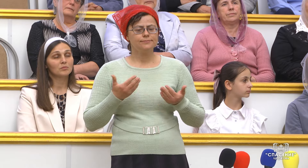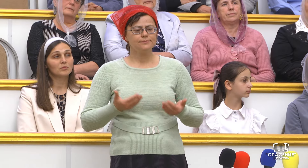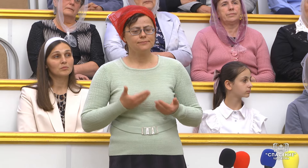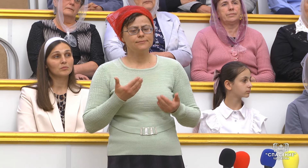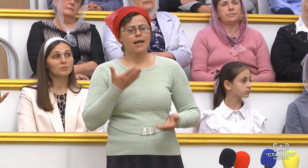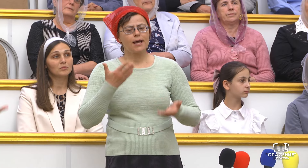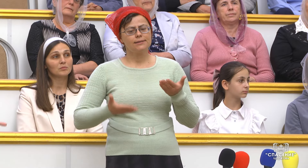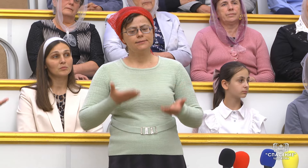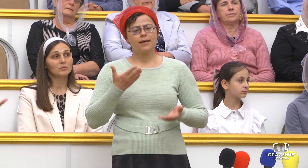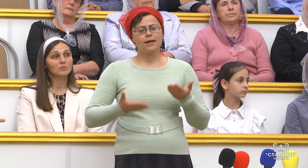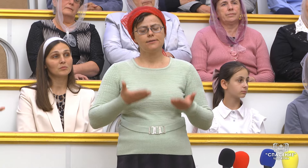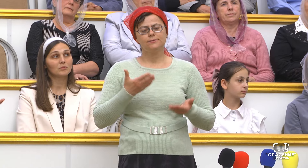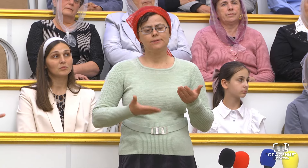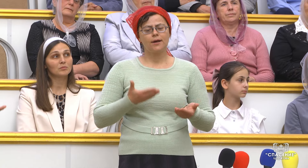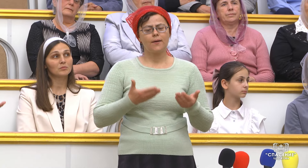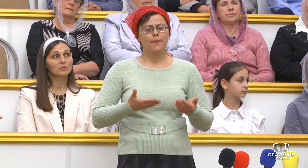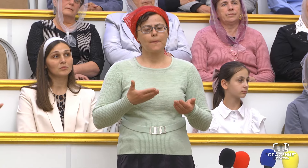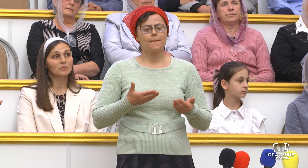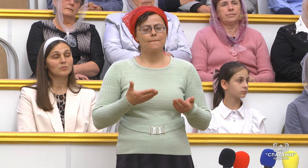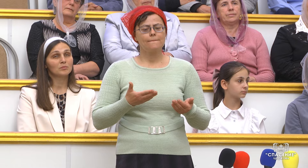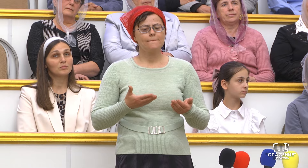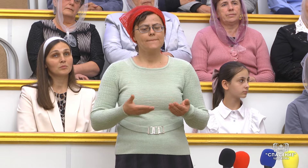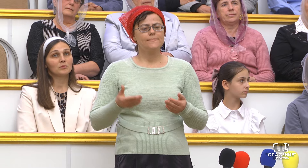если надломились силы вдруг,